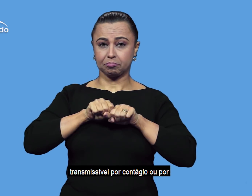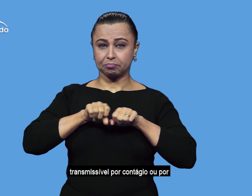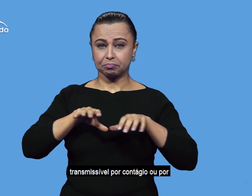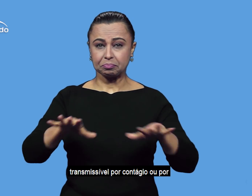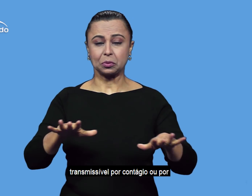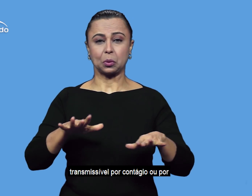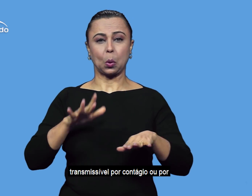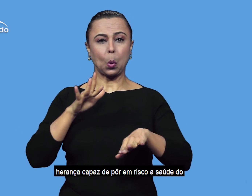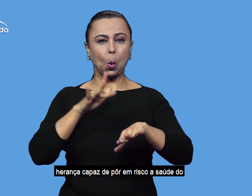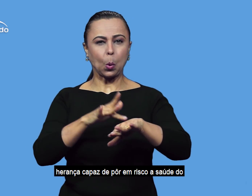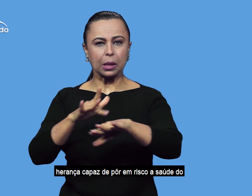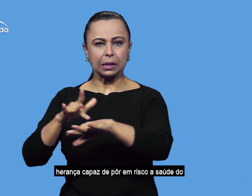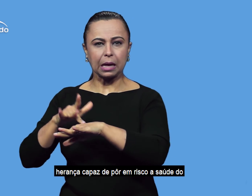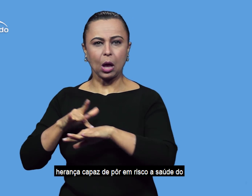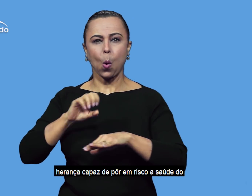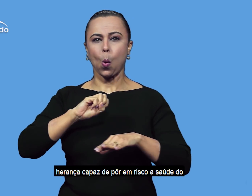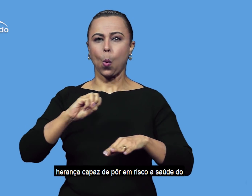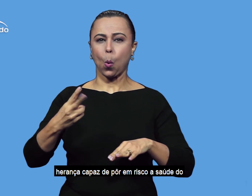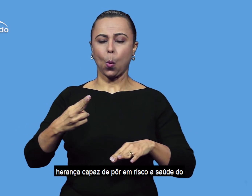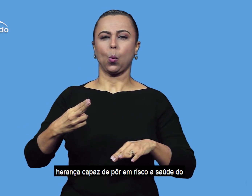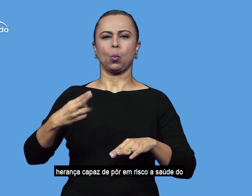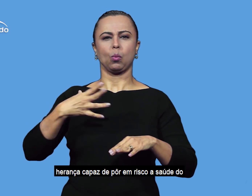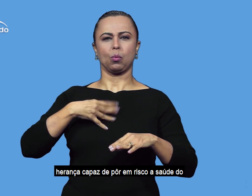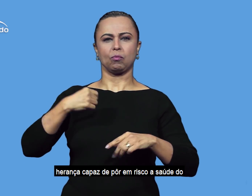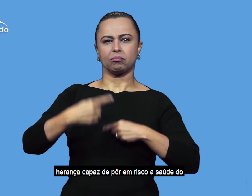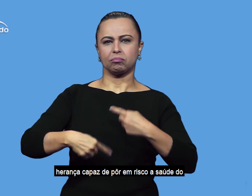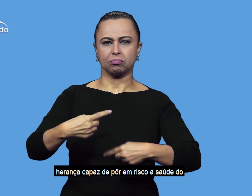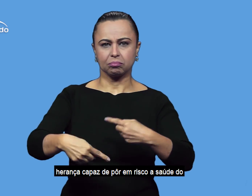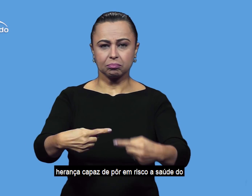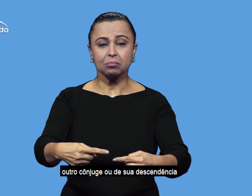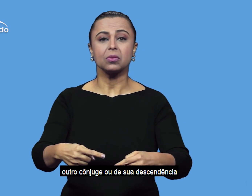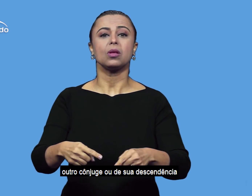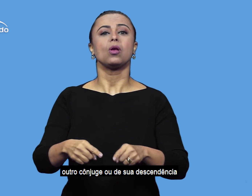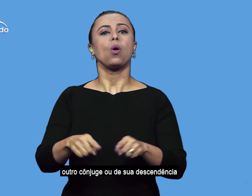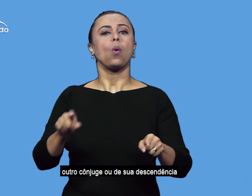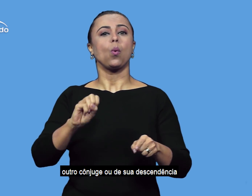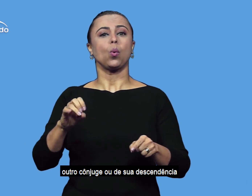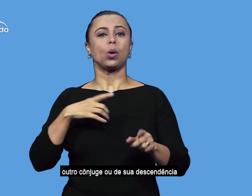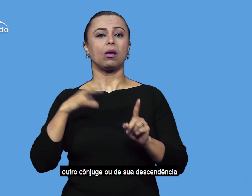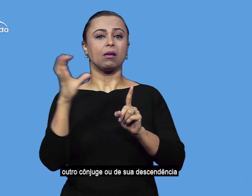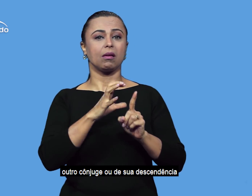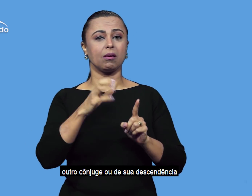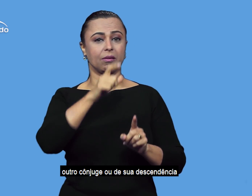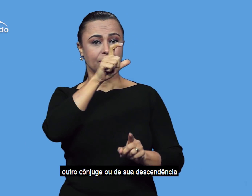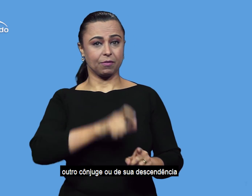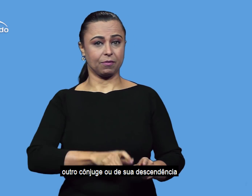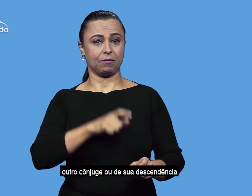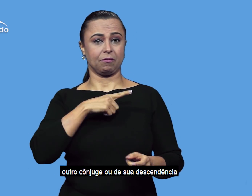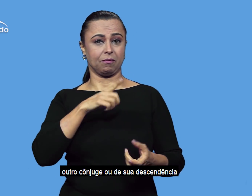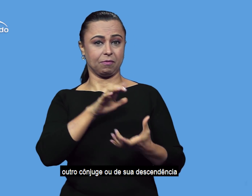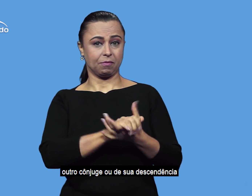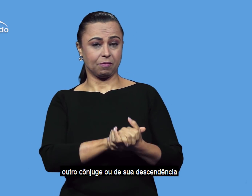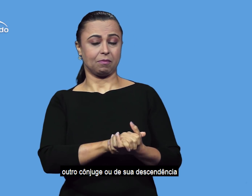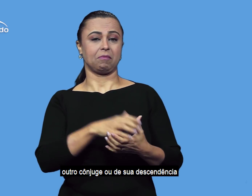contágio ou por herança capaz de pôr em risco a saúde do outro cônjuge ou de sua descendência